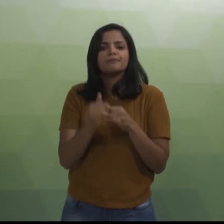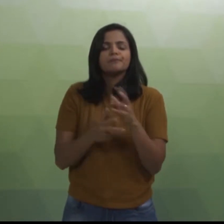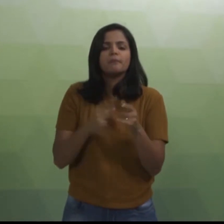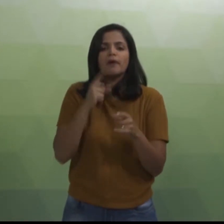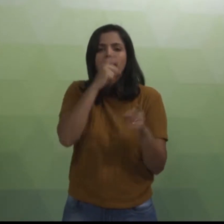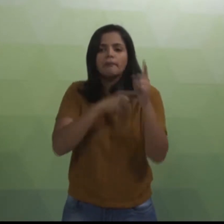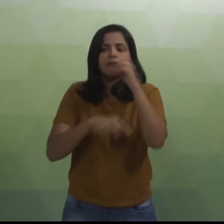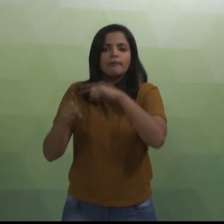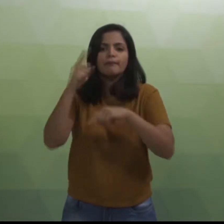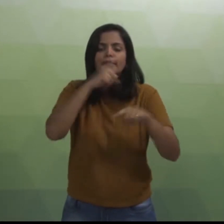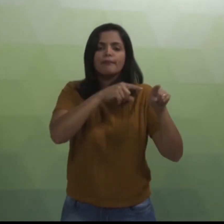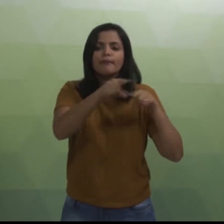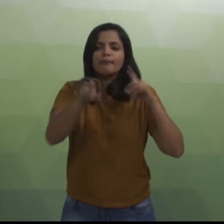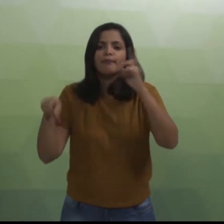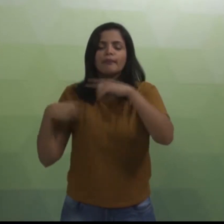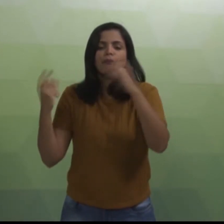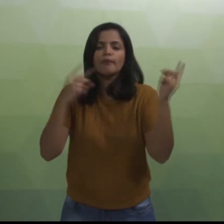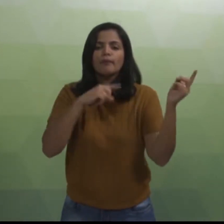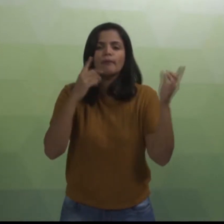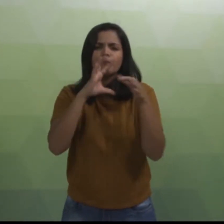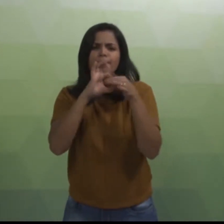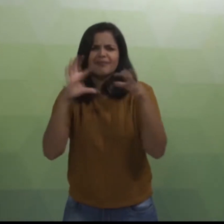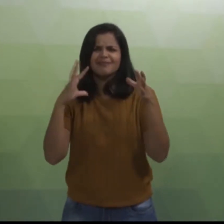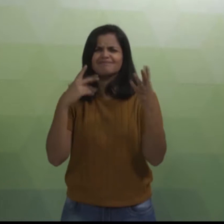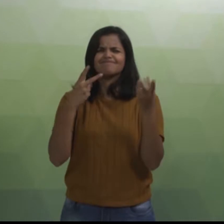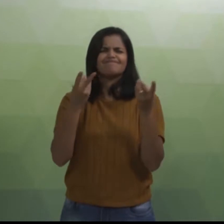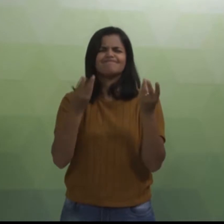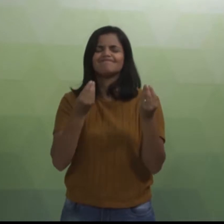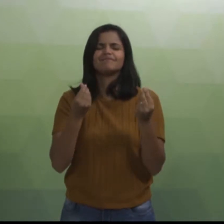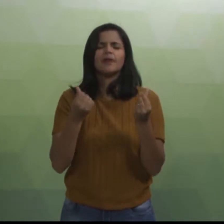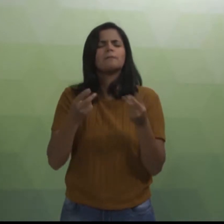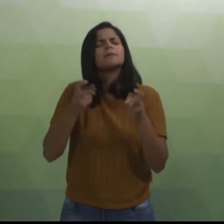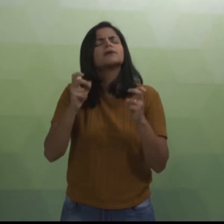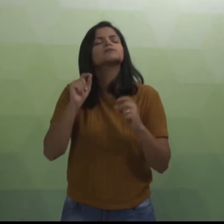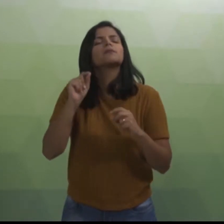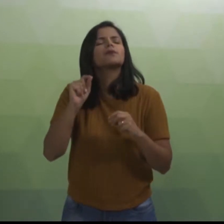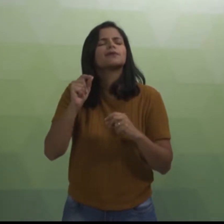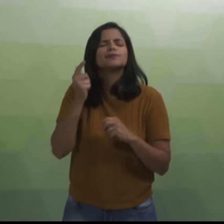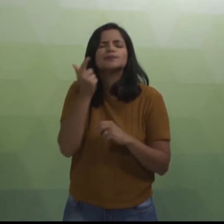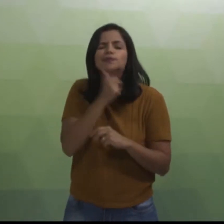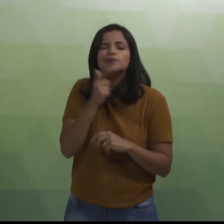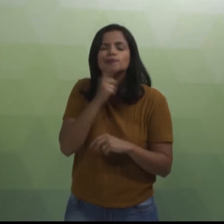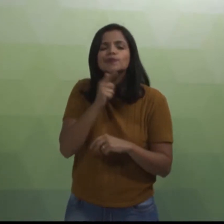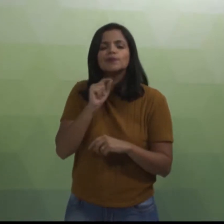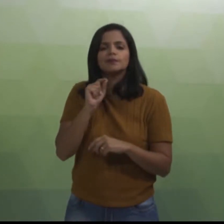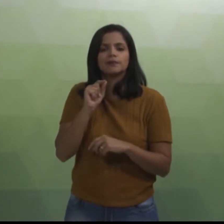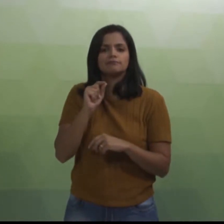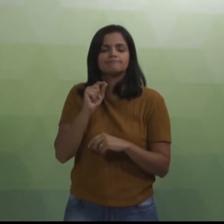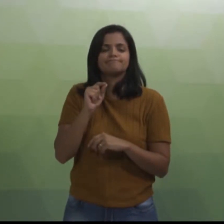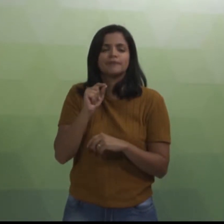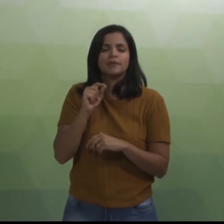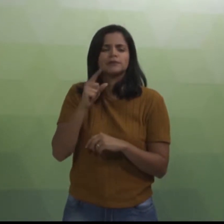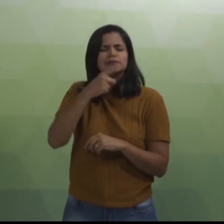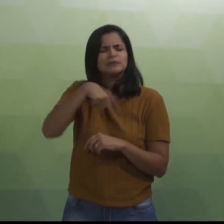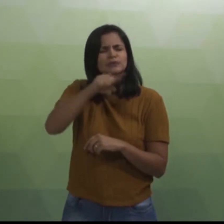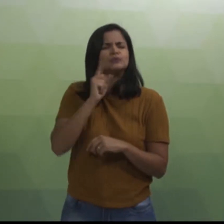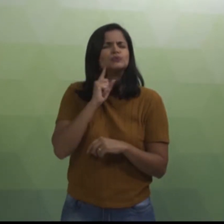de sinais, para não haver falhas na informação, dissociação de itens na fala. Percebam